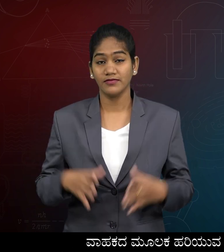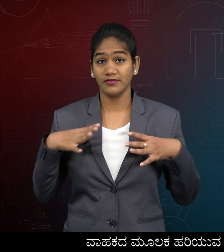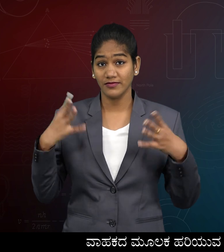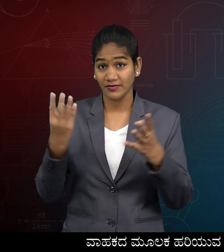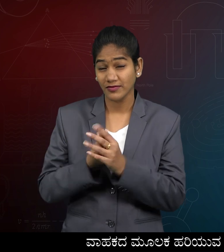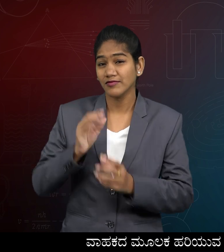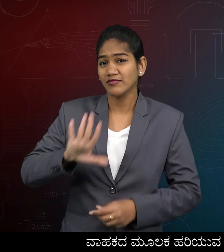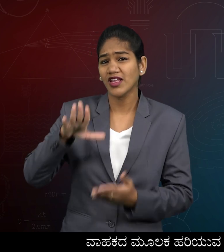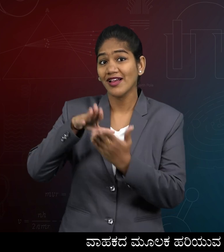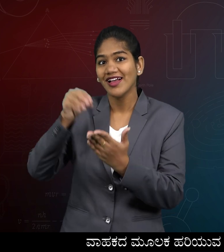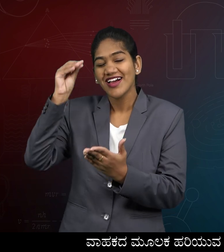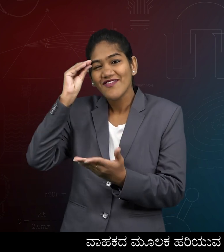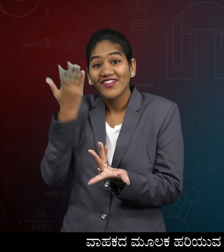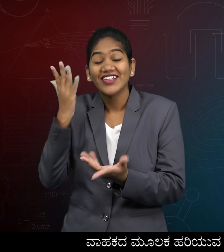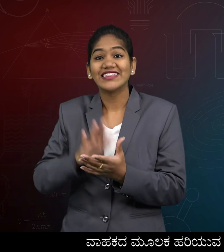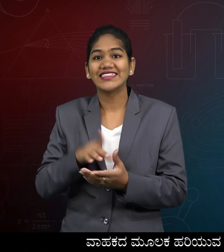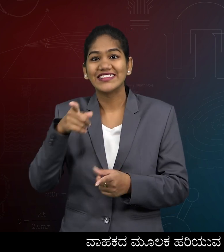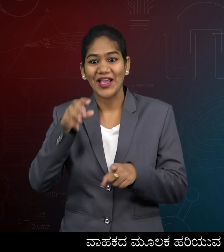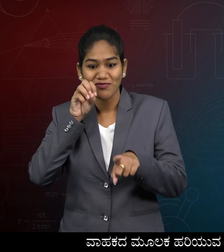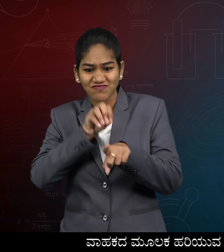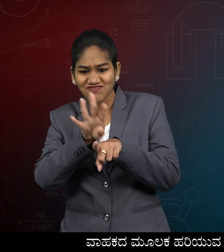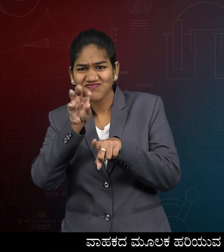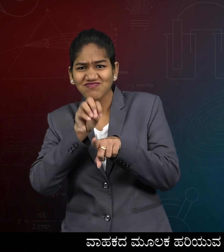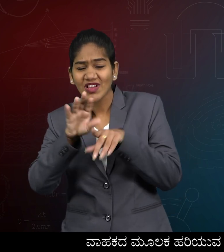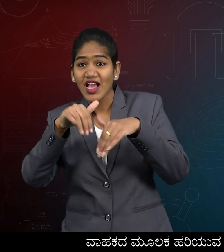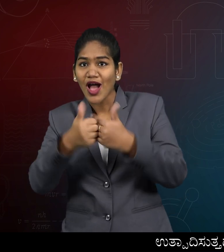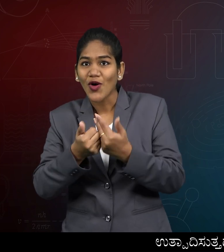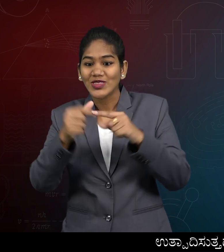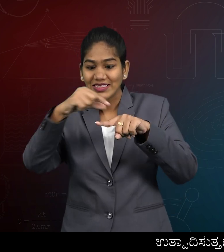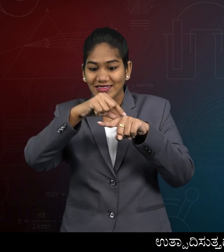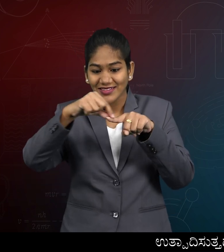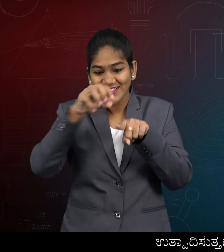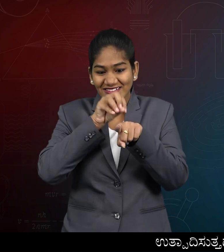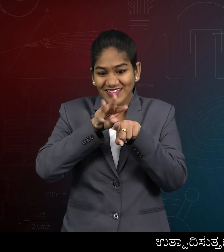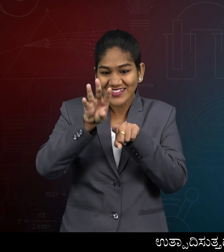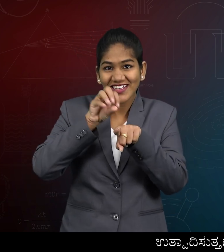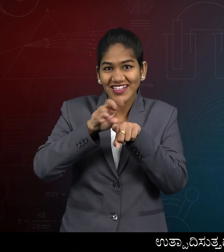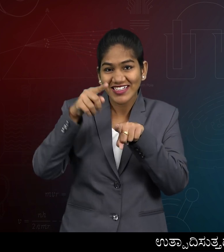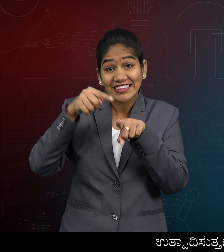ವಾಹಕದ ಮೂಲಕ ಹರಿಯುವ ವಿದ್ಯುತ್ ಪ್ರವಾಹವು ಕಾಂತೀಯ ಕ್ಷೇತ್ರವನ್ನು ಉತ್ಪಾದಿಸುತ್ತದೆ ಎಂದು ನಾವು ಕಲಿತಿದ್ದೇವೆ.